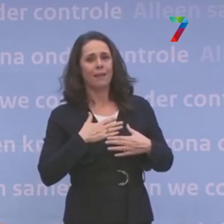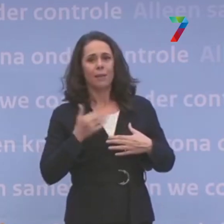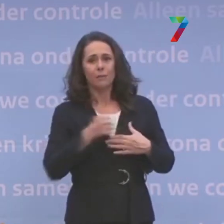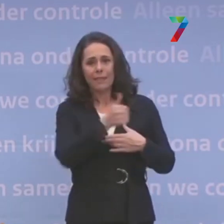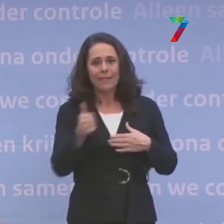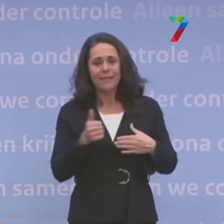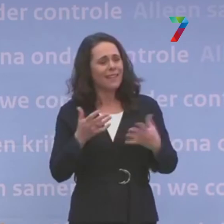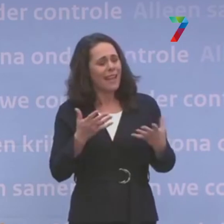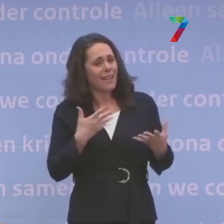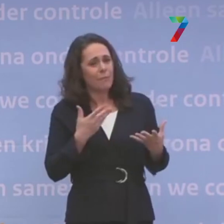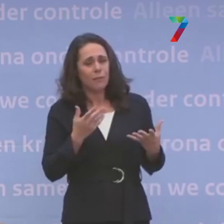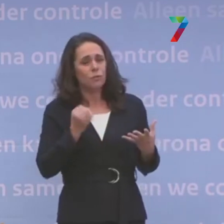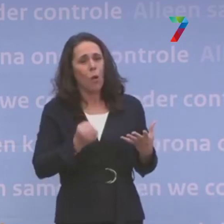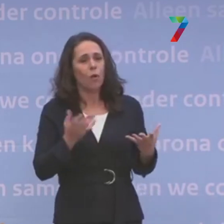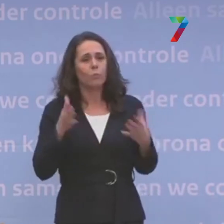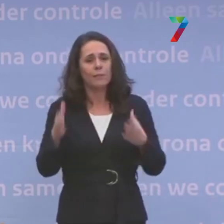hand.